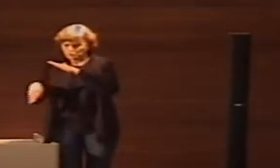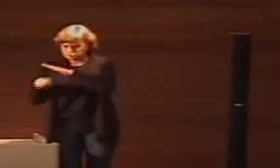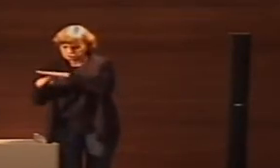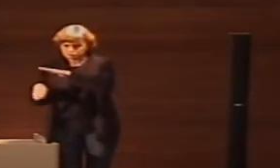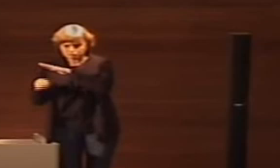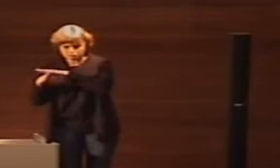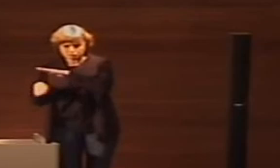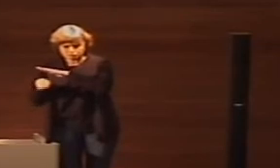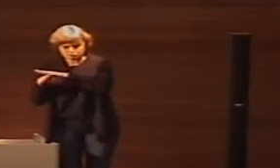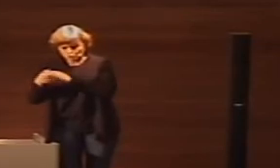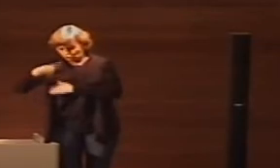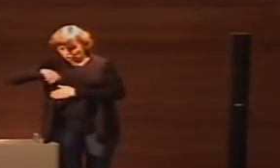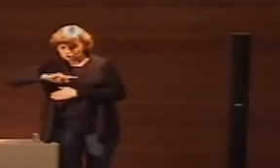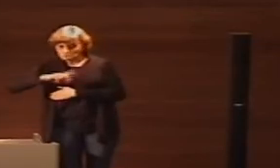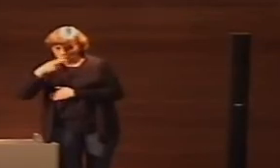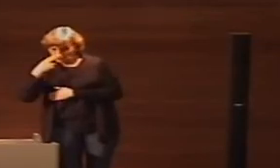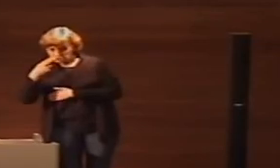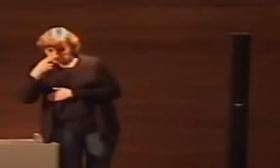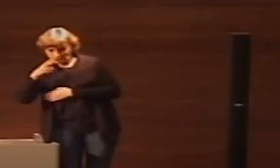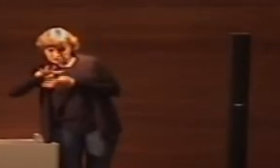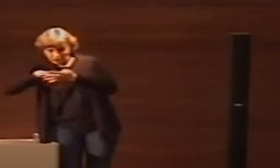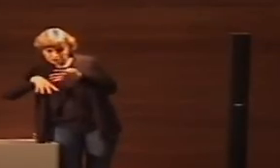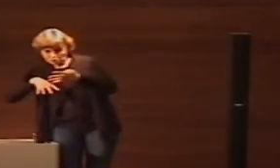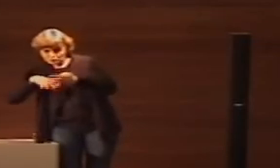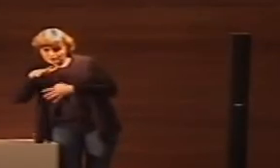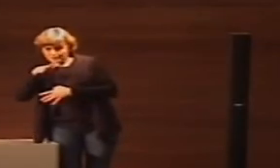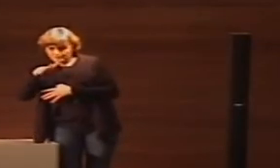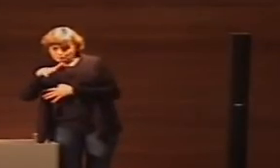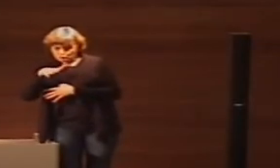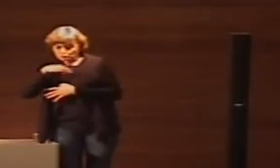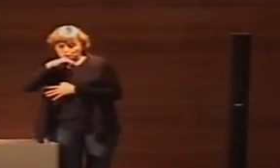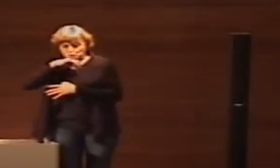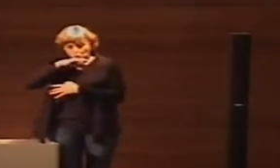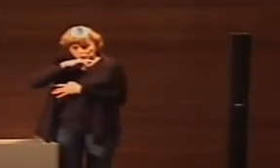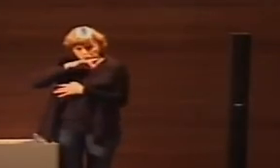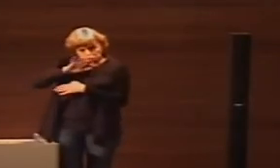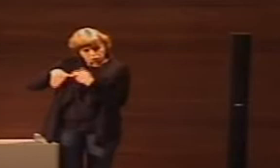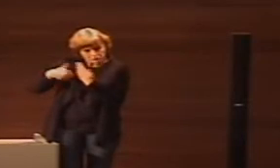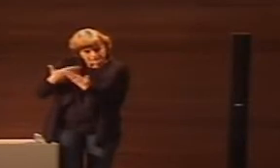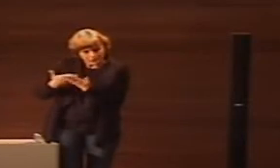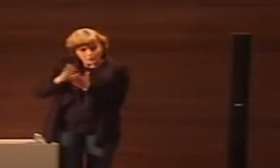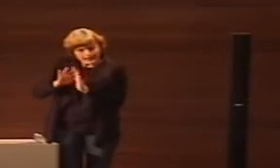mucho interés, porque no estamos contentos con los resultados que alcanza el quinto contenedor allá.